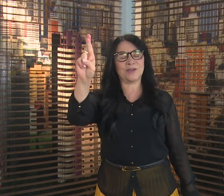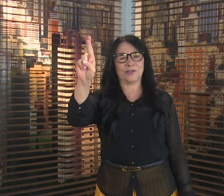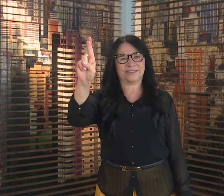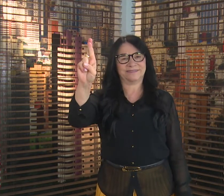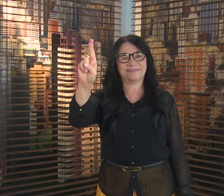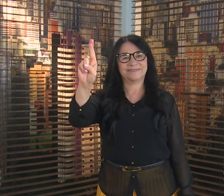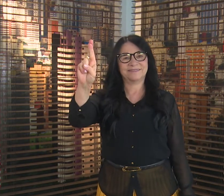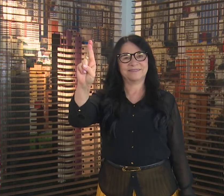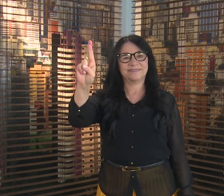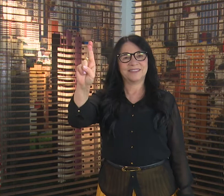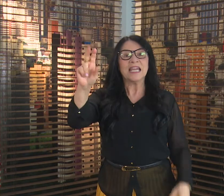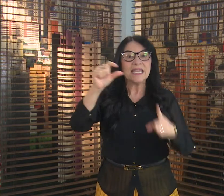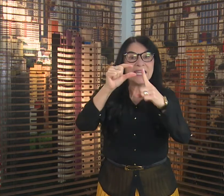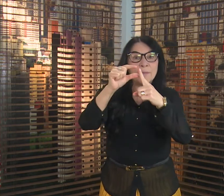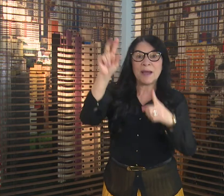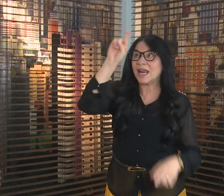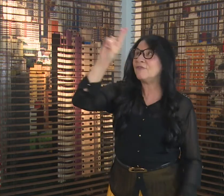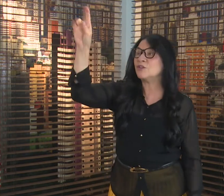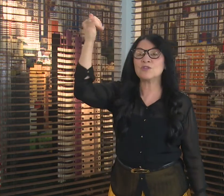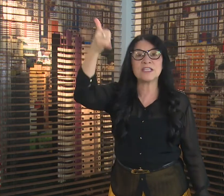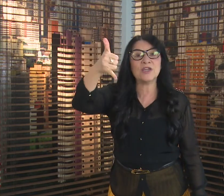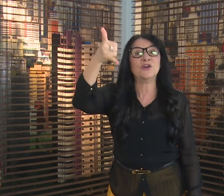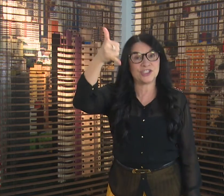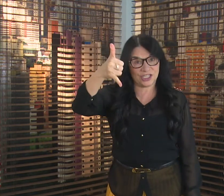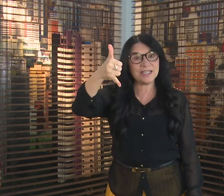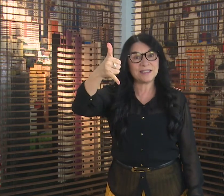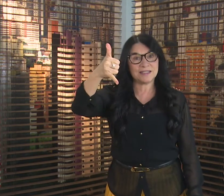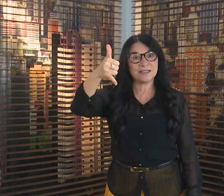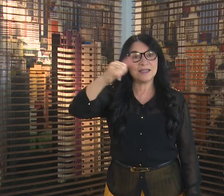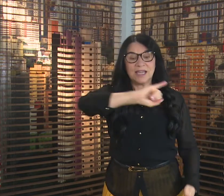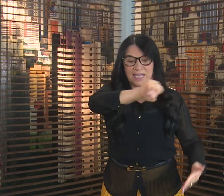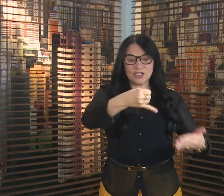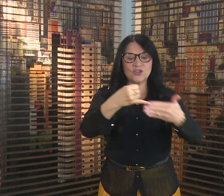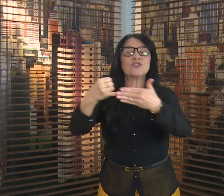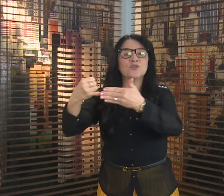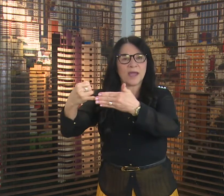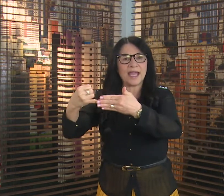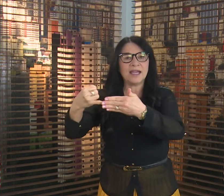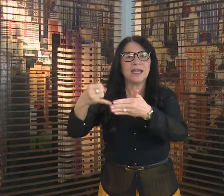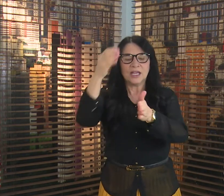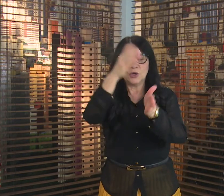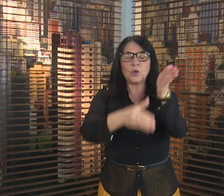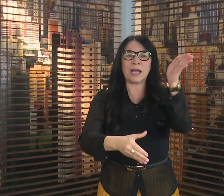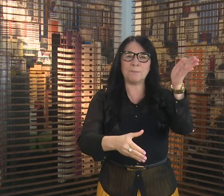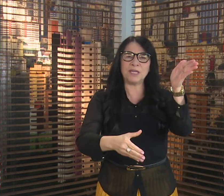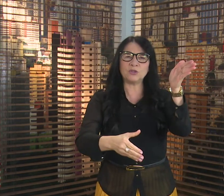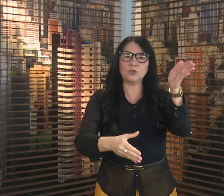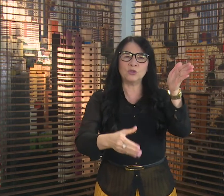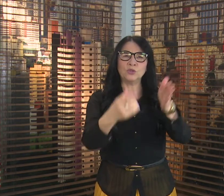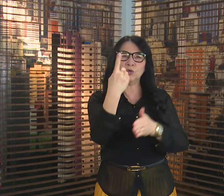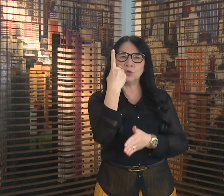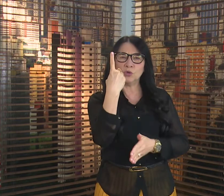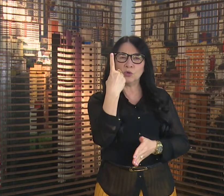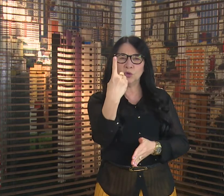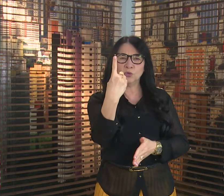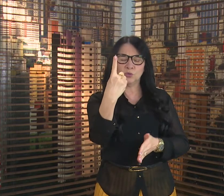Senhor. E a palavra do Senhor diz em Josué, no capítulo 1 e